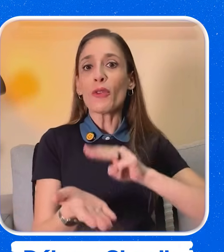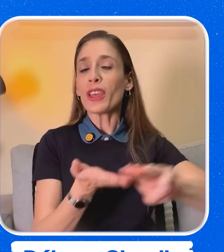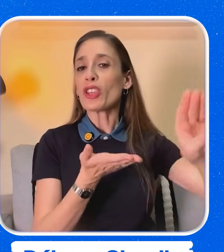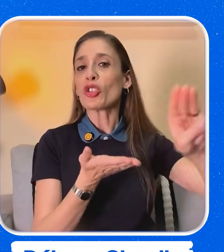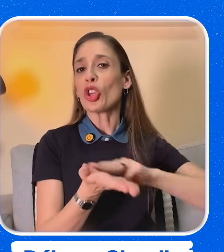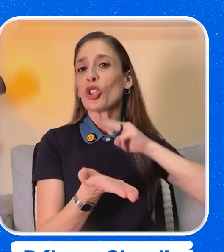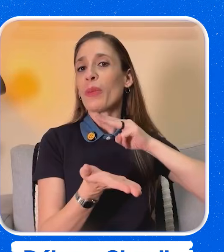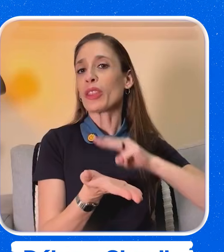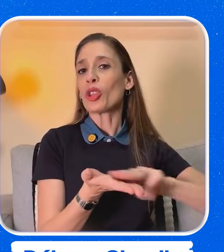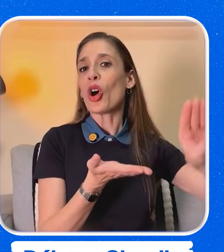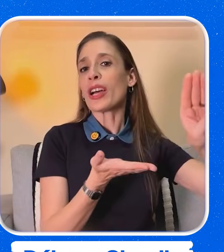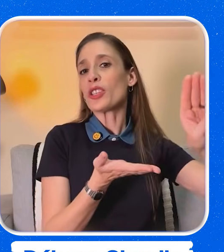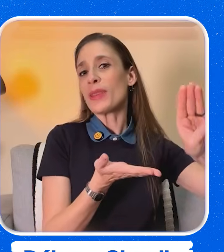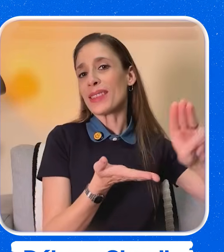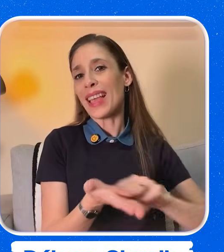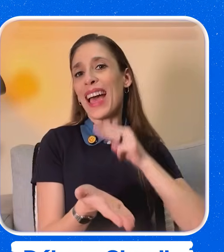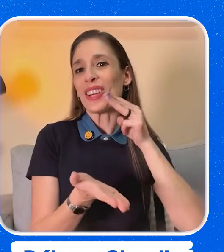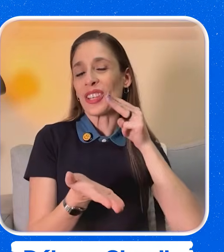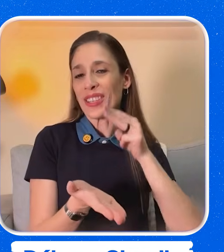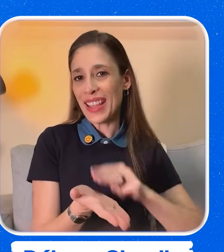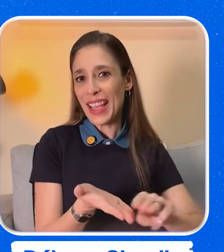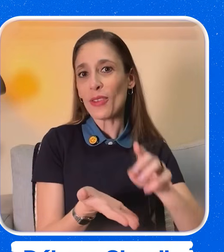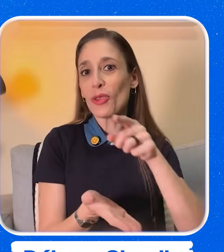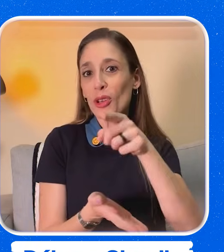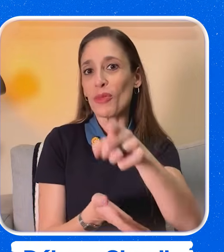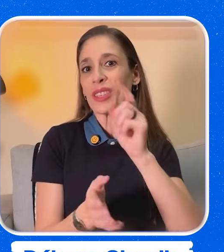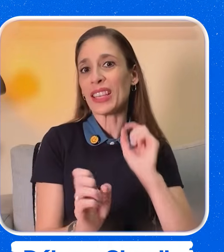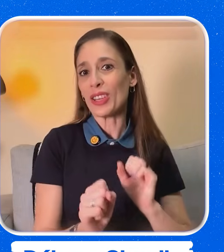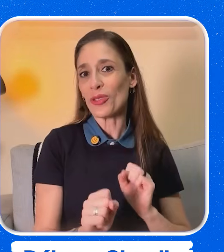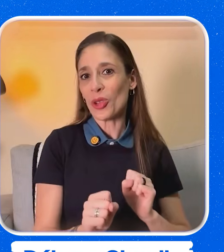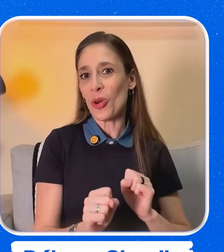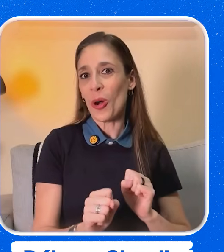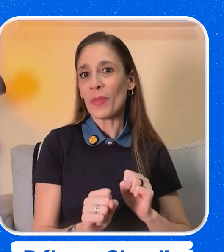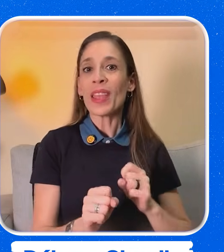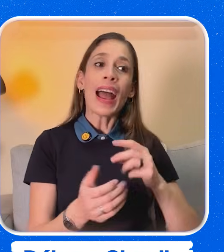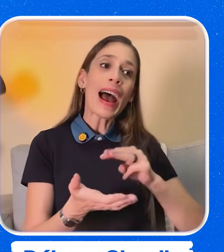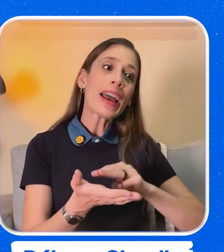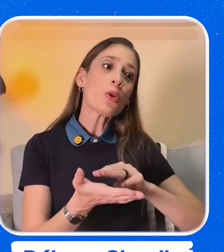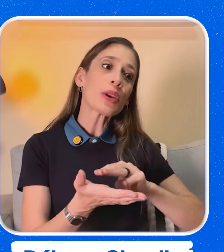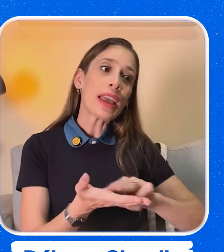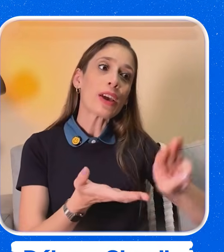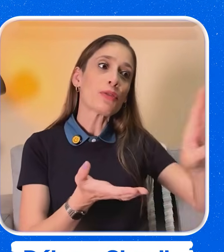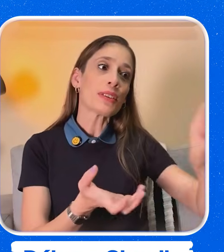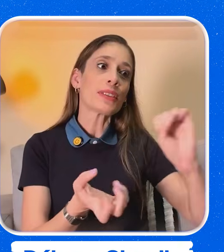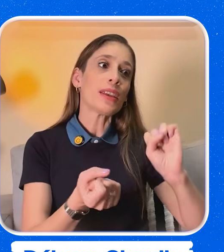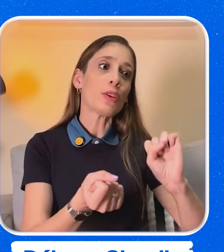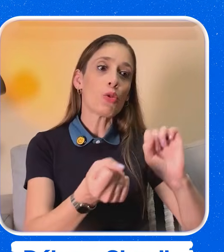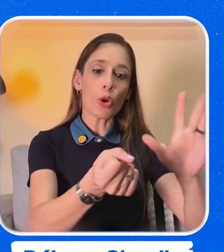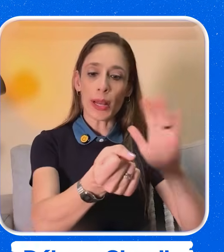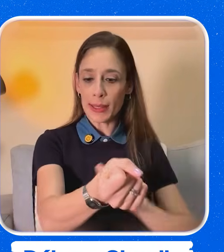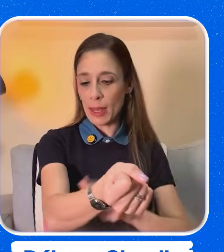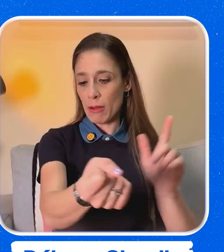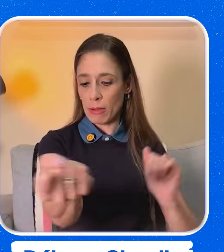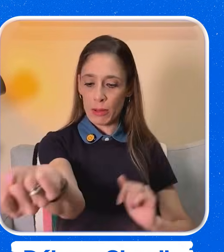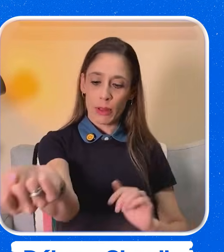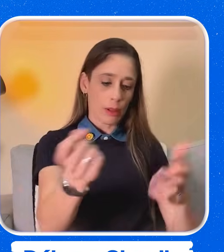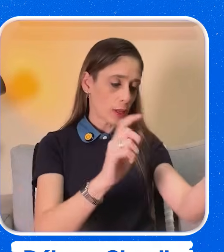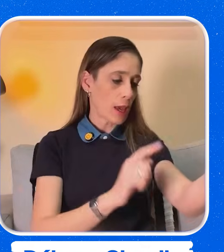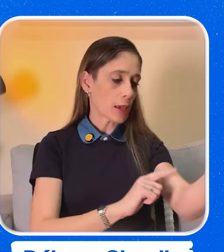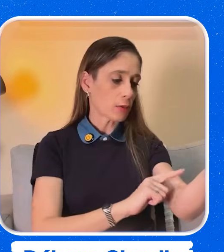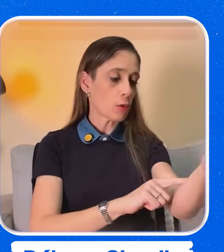isso. Não fica só uma troca de mensagens, né? Sim. Que foi o que você identificou. Ah, eu quero fazer um